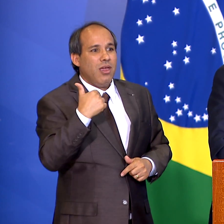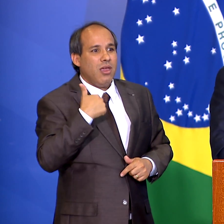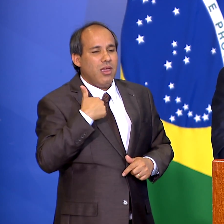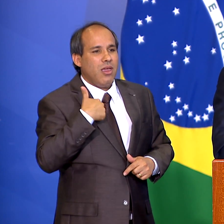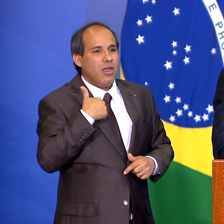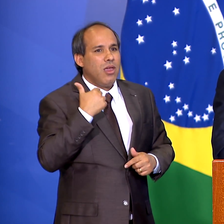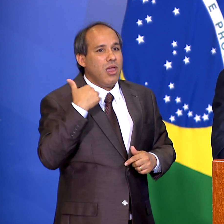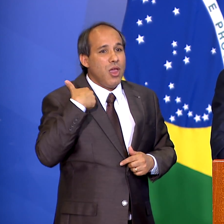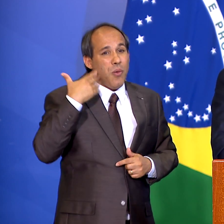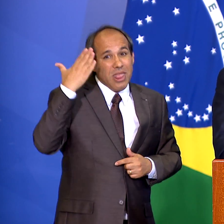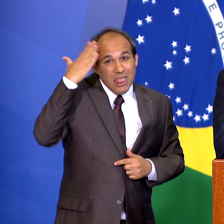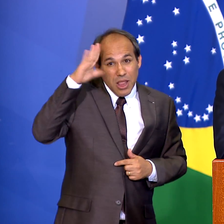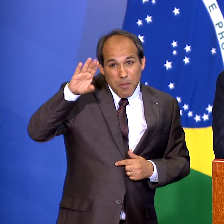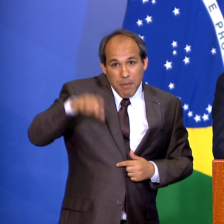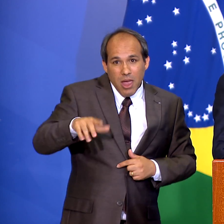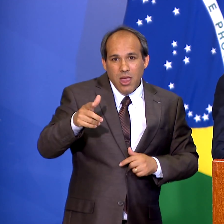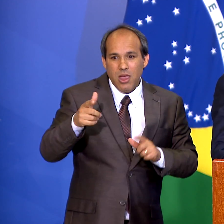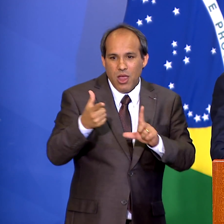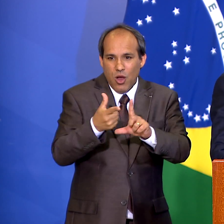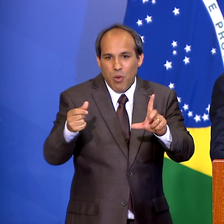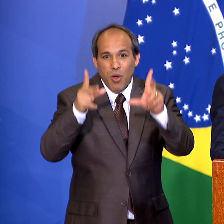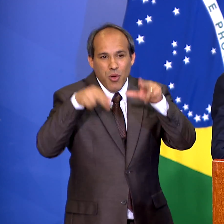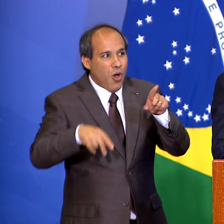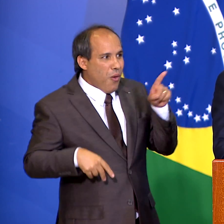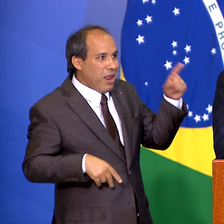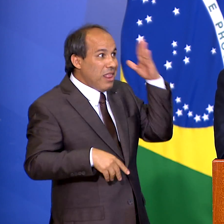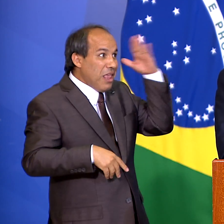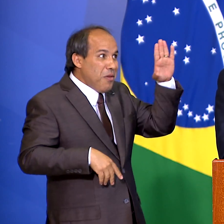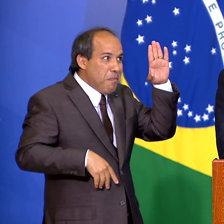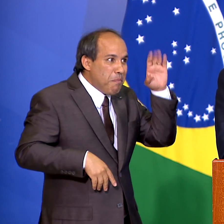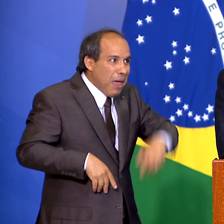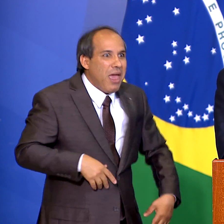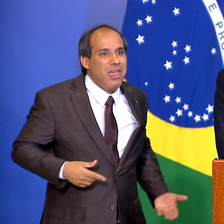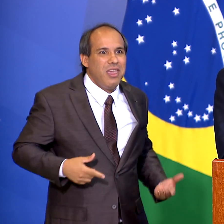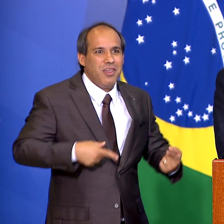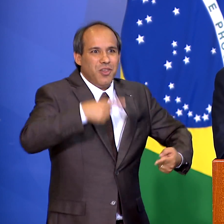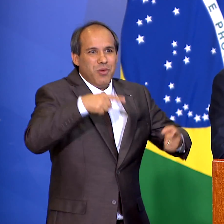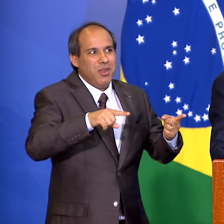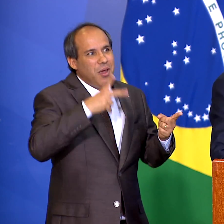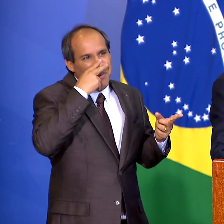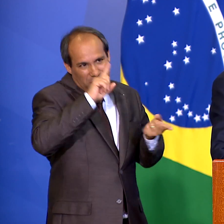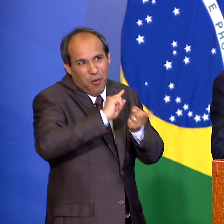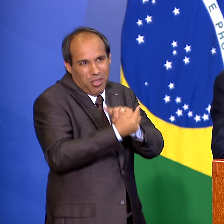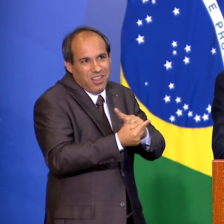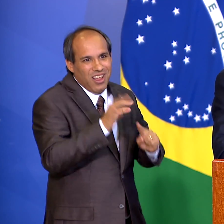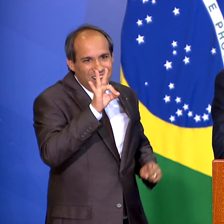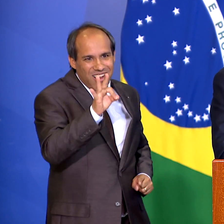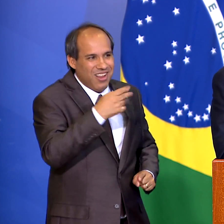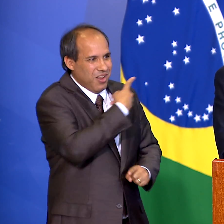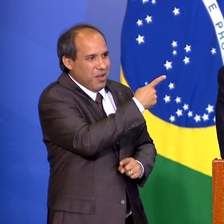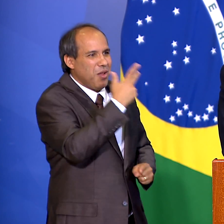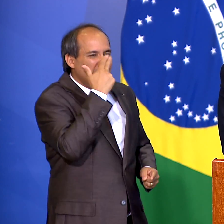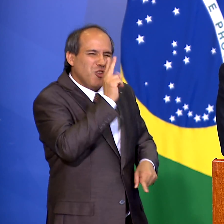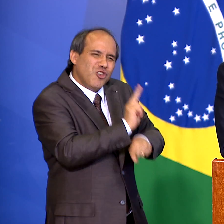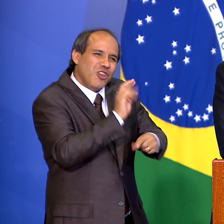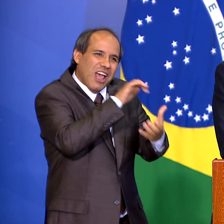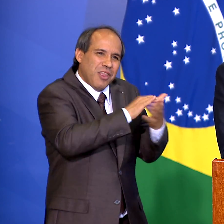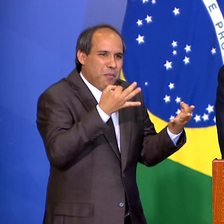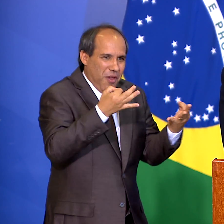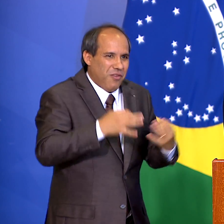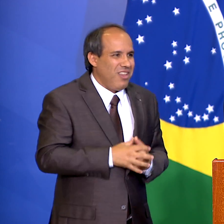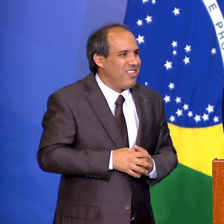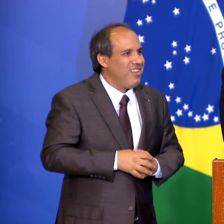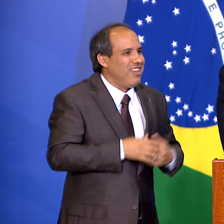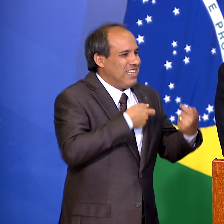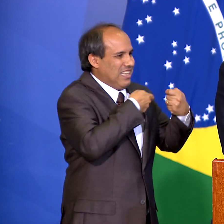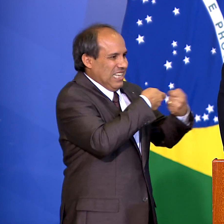tanto de economia quanto Paulo Guedes entende de política. Então, nós somos um casal perfeito. Eu não entro na área dele, ele não dá piruada na minha